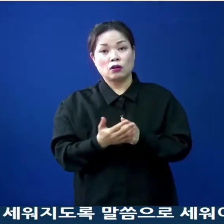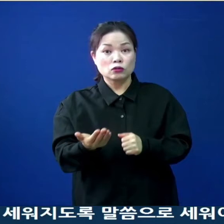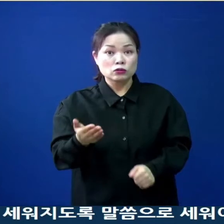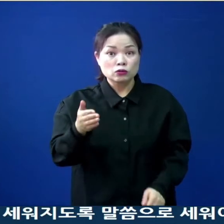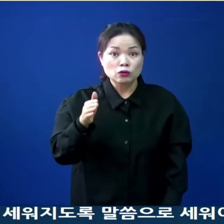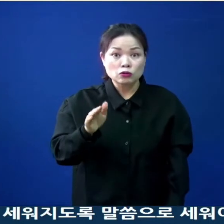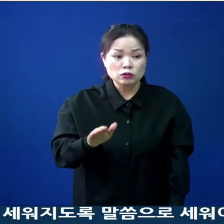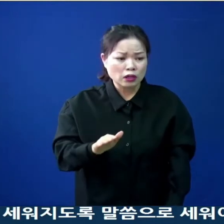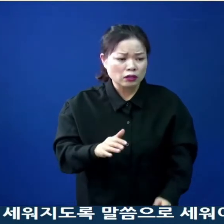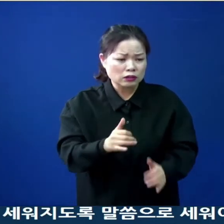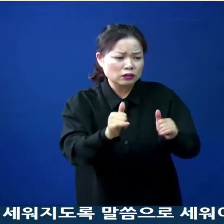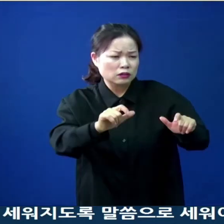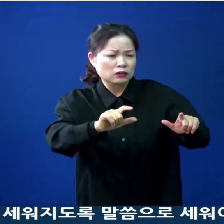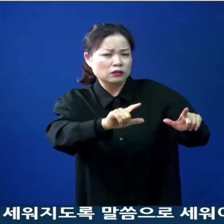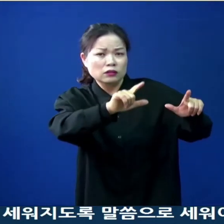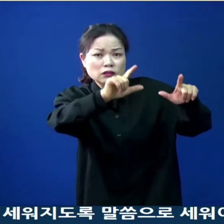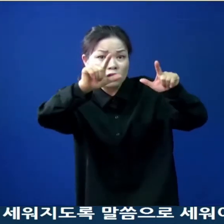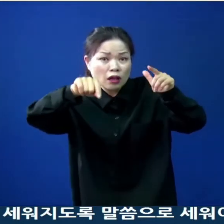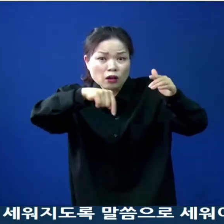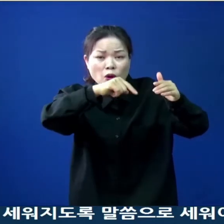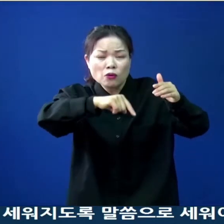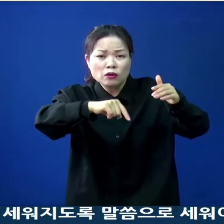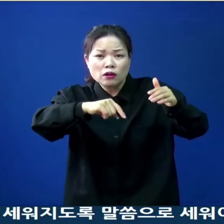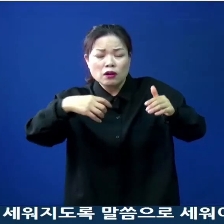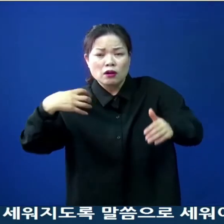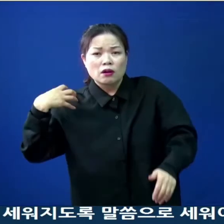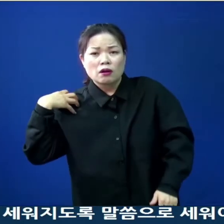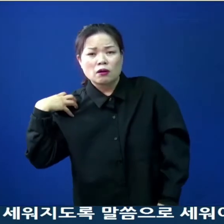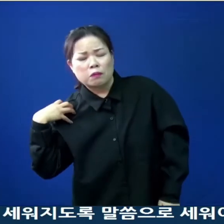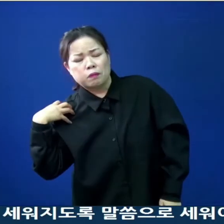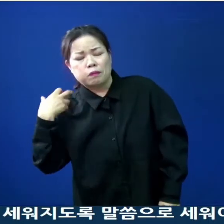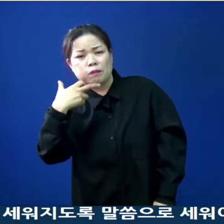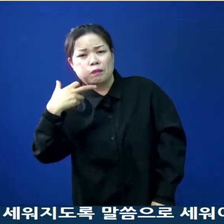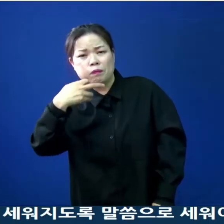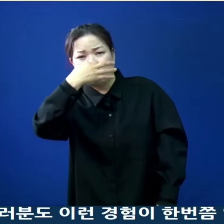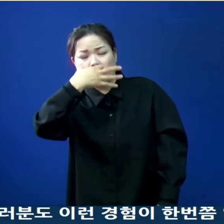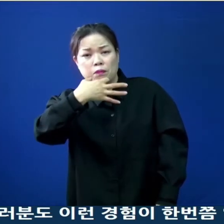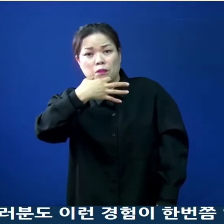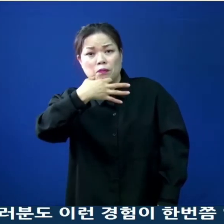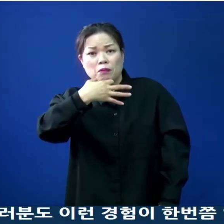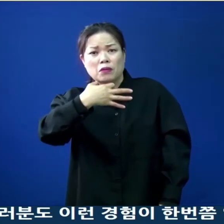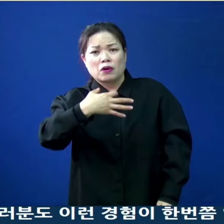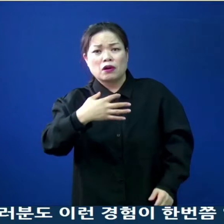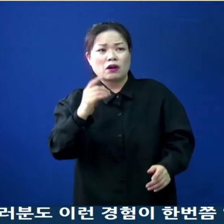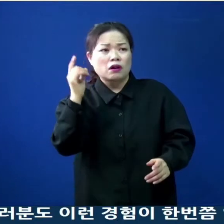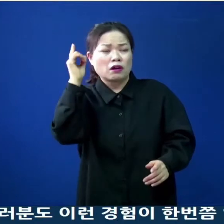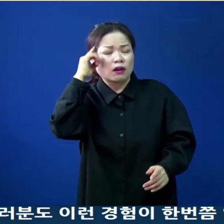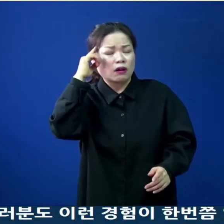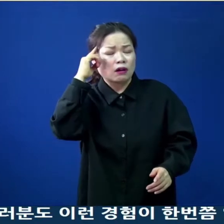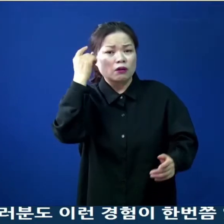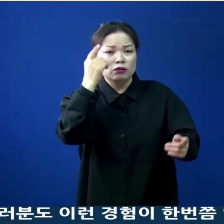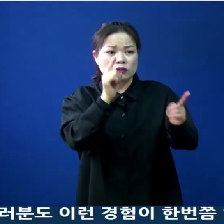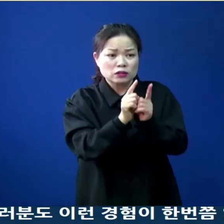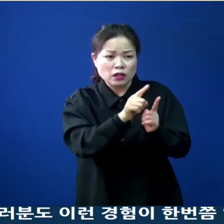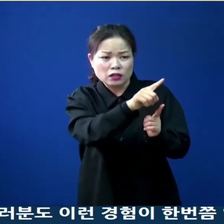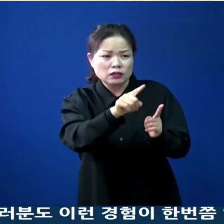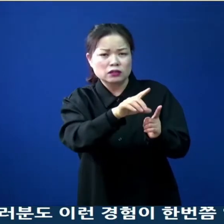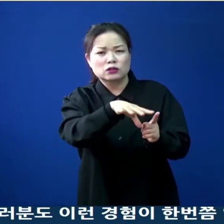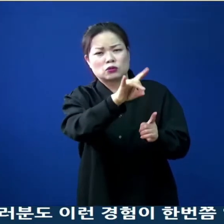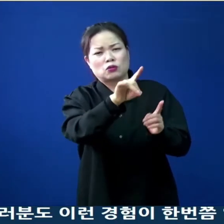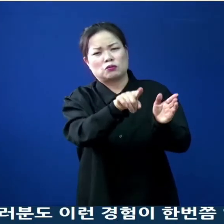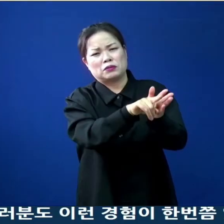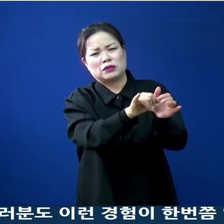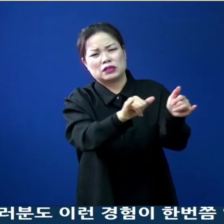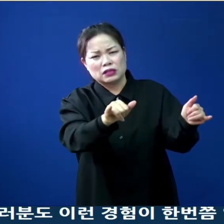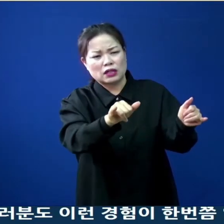그런데 그의 인생 가운데 갑자기 감당하지 못할 큰 역경과 시련이 찾아옵니다. 그래서 그 초신자가,